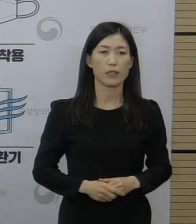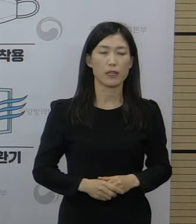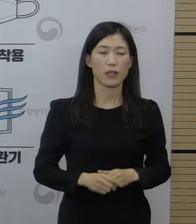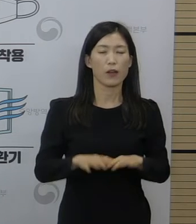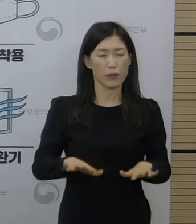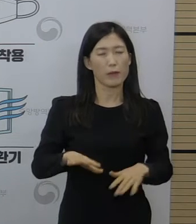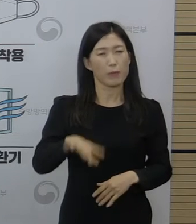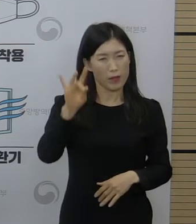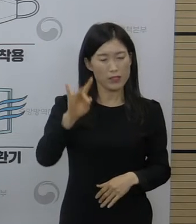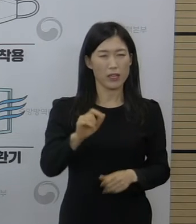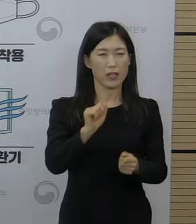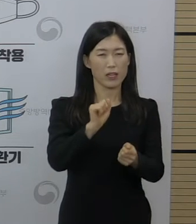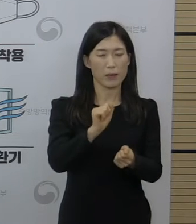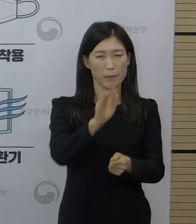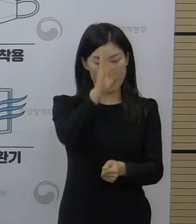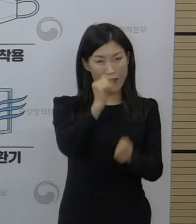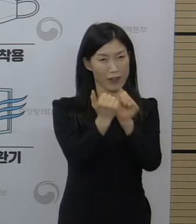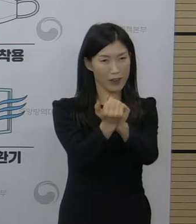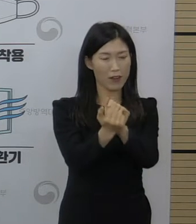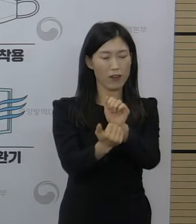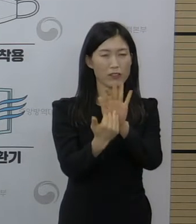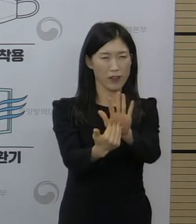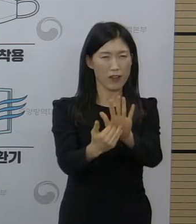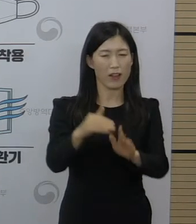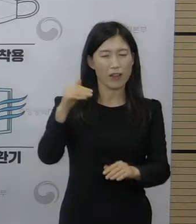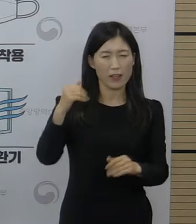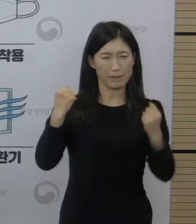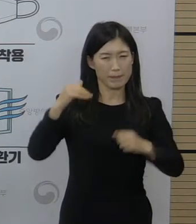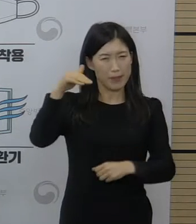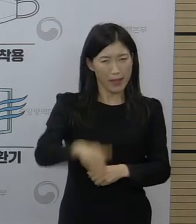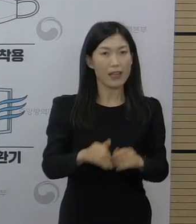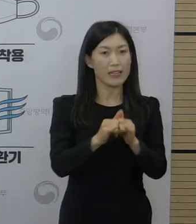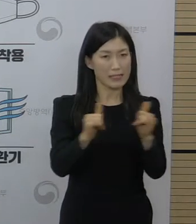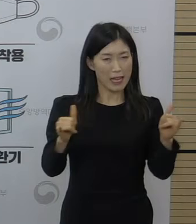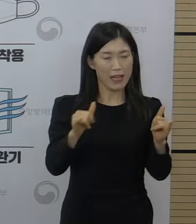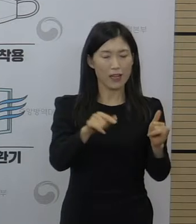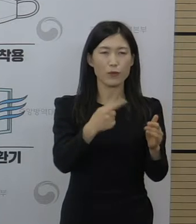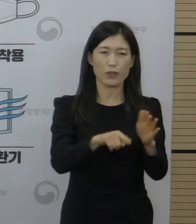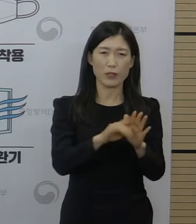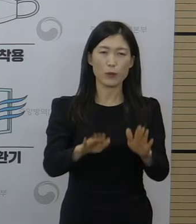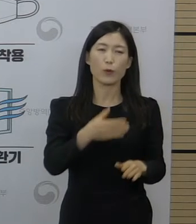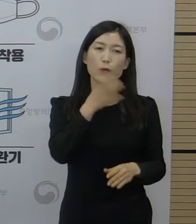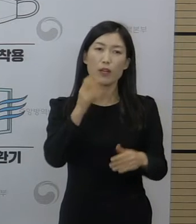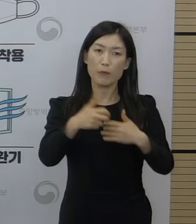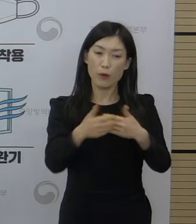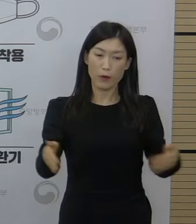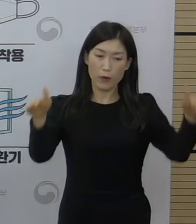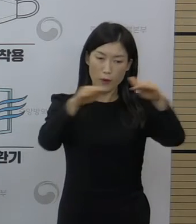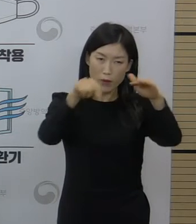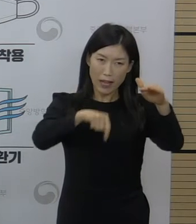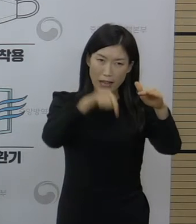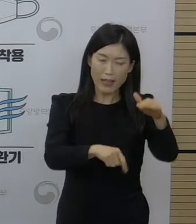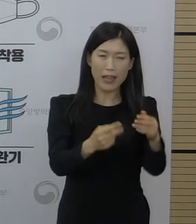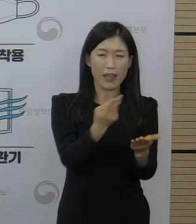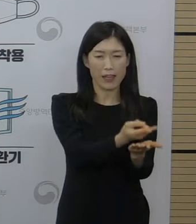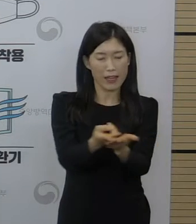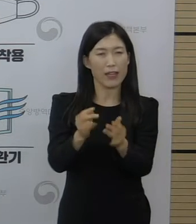오늘은 먼저 면역 저하자와 요양병원 시설의 추가 접종 계획에 대해 먼저 말씀을 드리겠습니다.